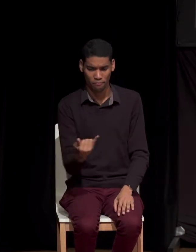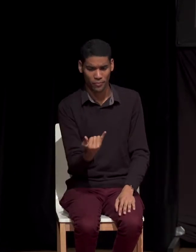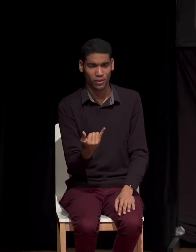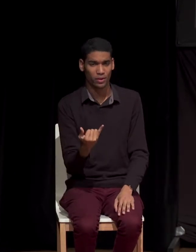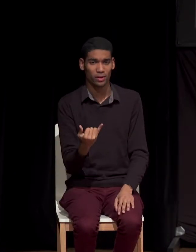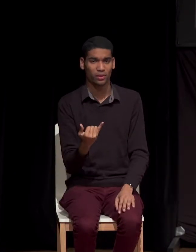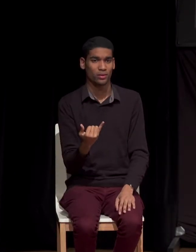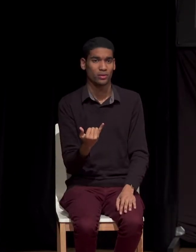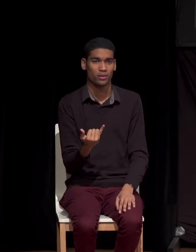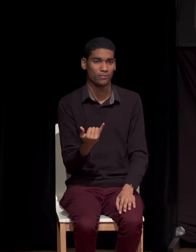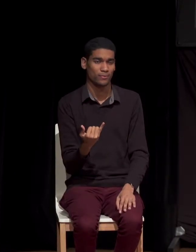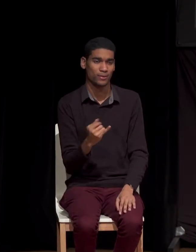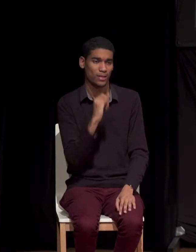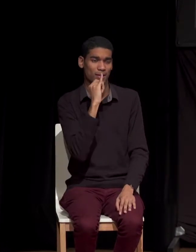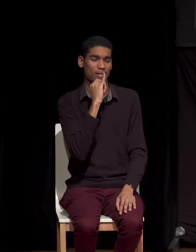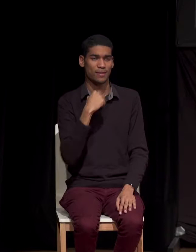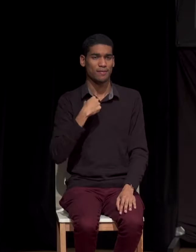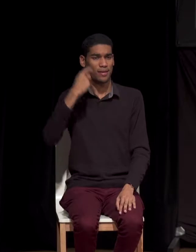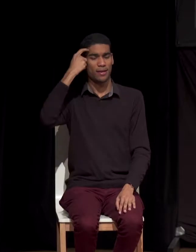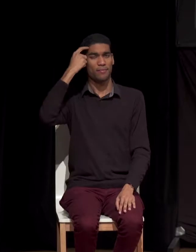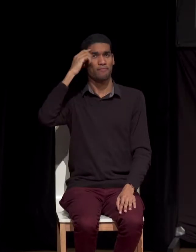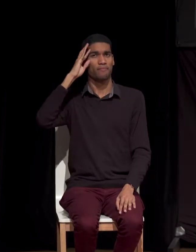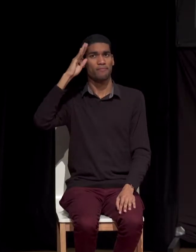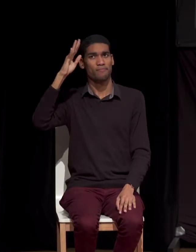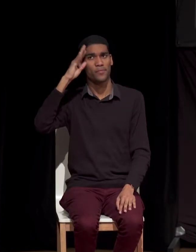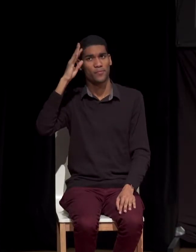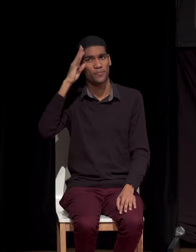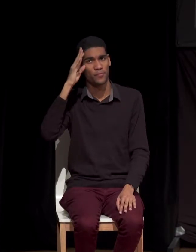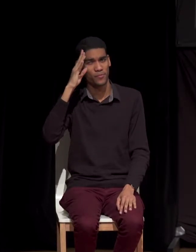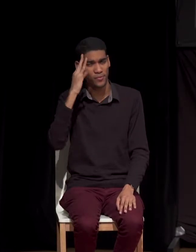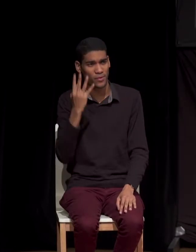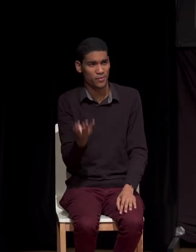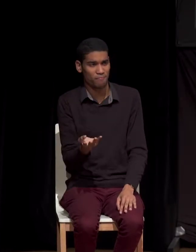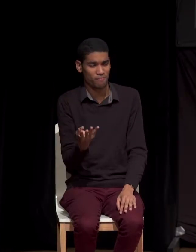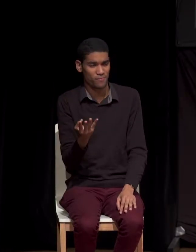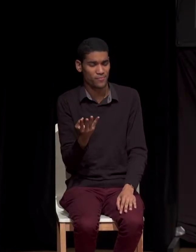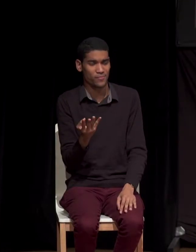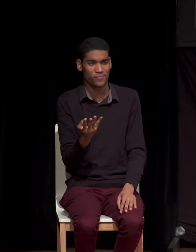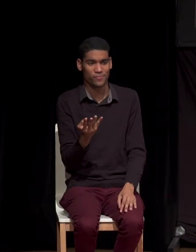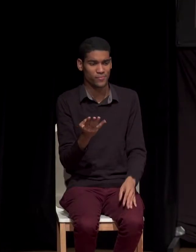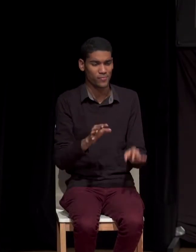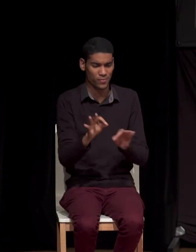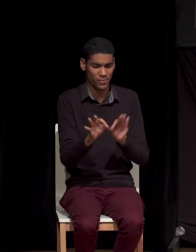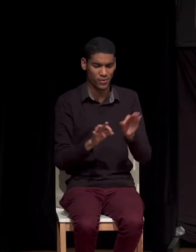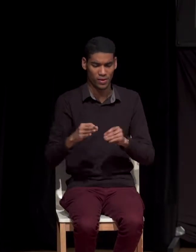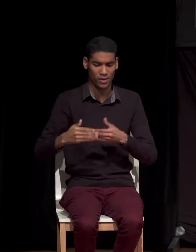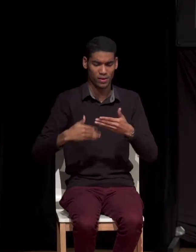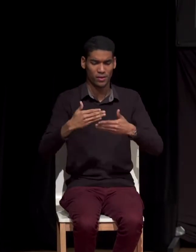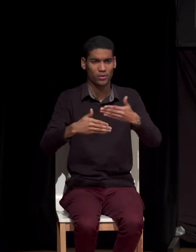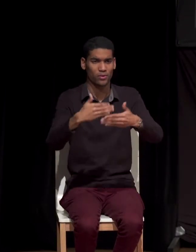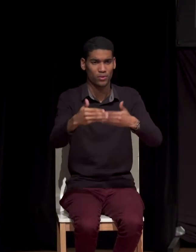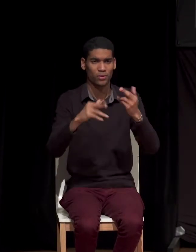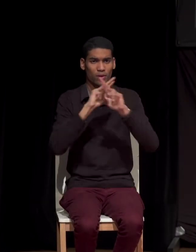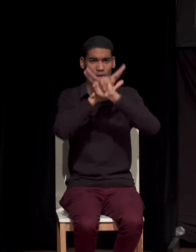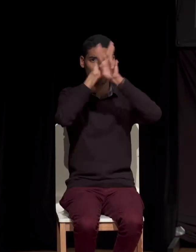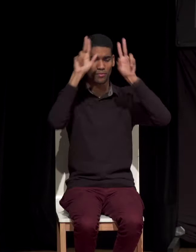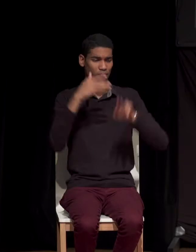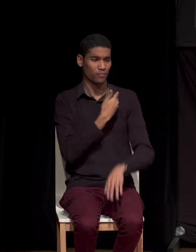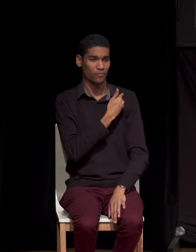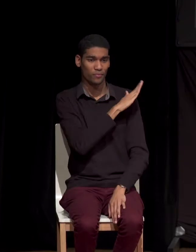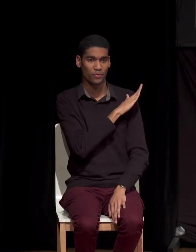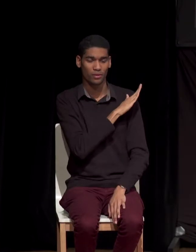tem como a gente pensar nessa construção da educação antirracista sem pensar